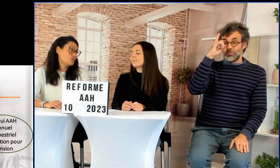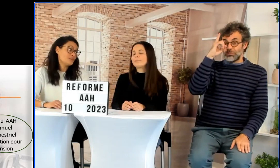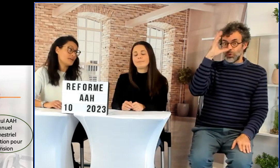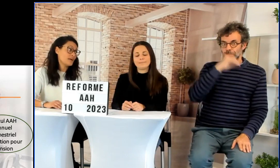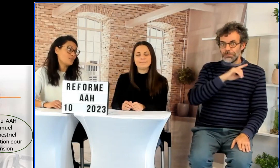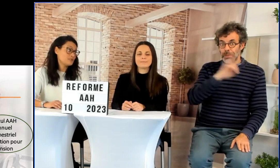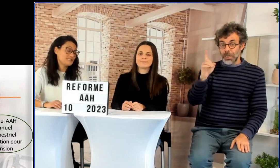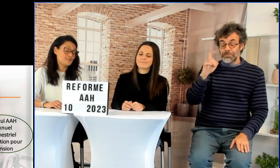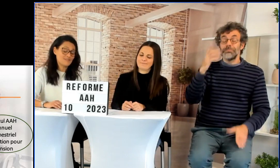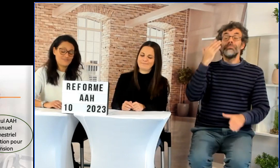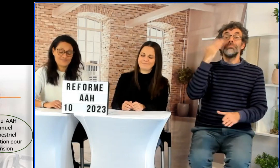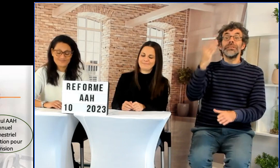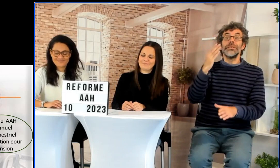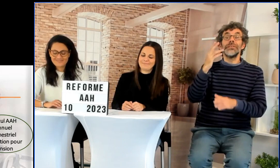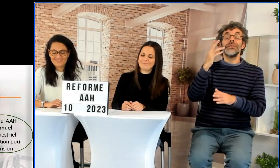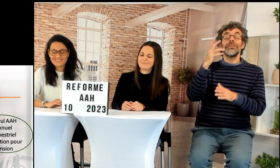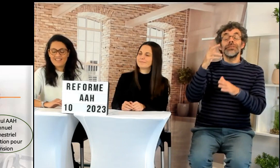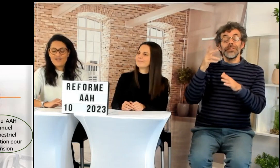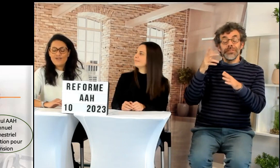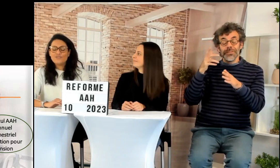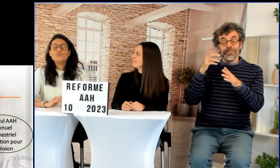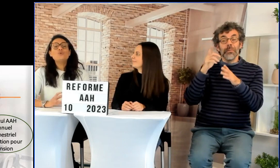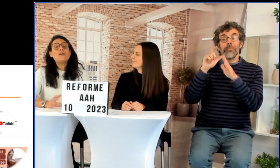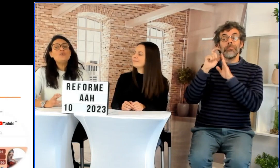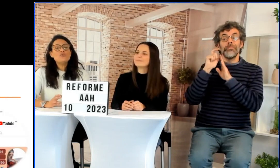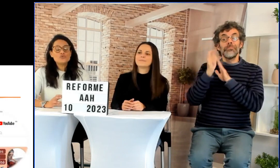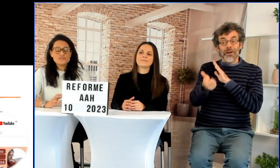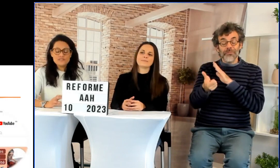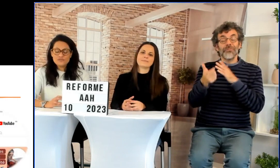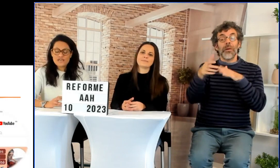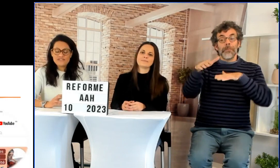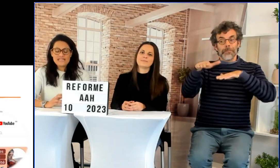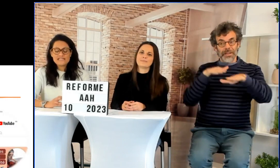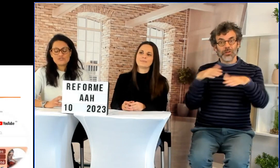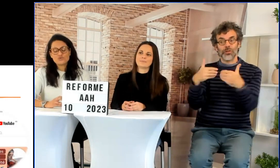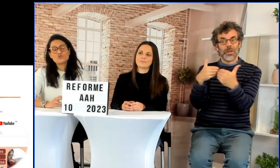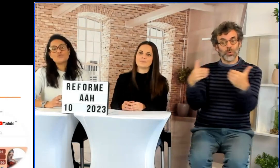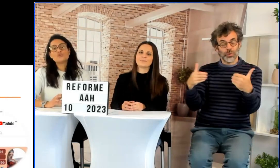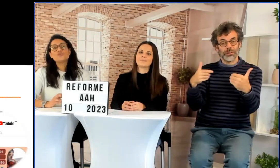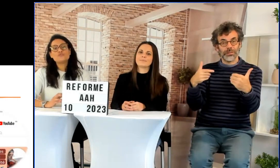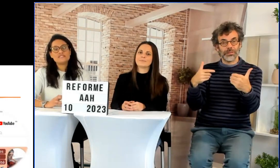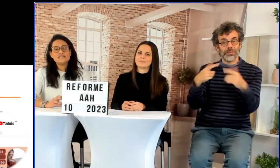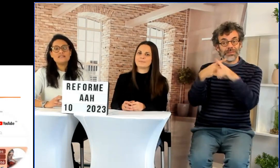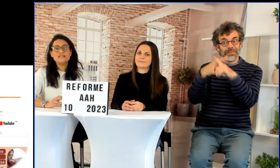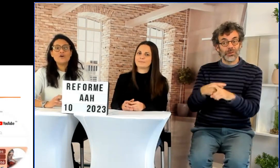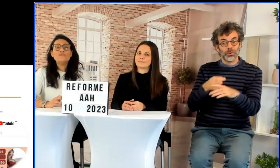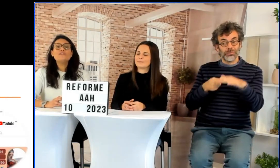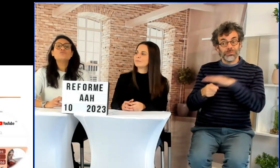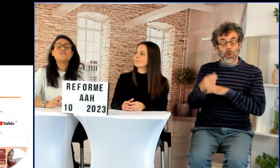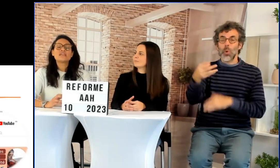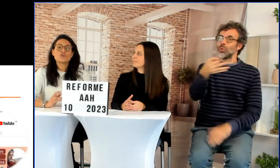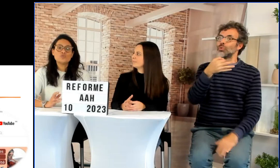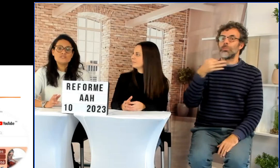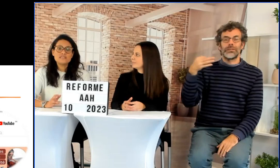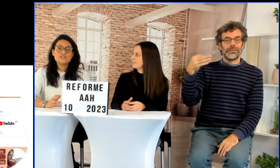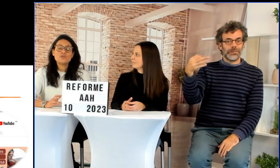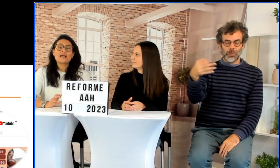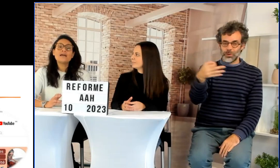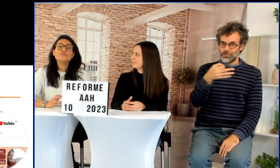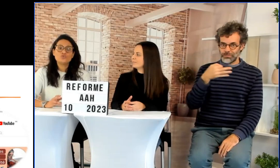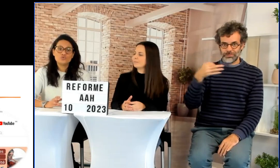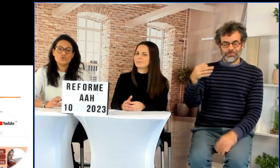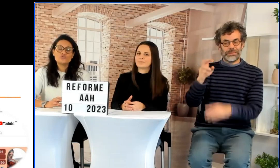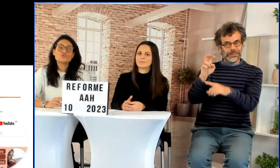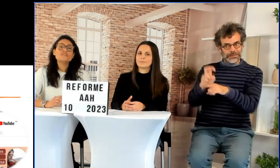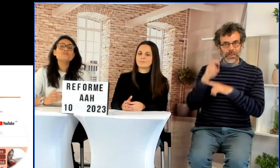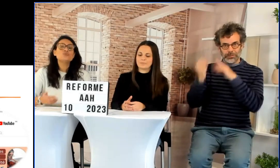pas de retour en arrière possible. Nous vous rappelons que si vous avez des questions sur votre dossier, des rendez-vous avec un conseiller de la